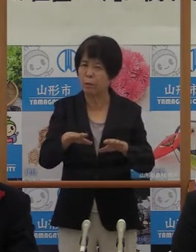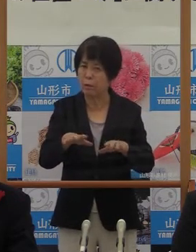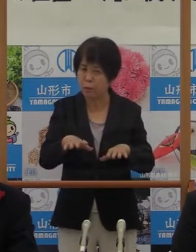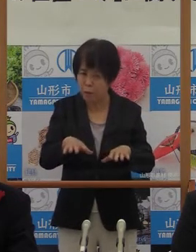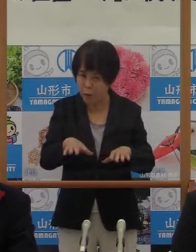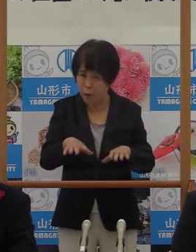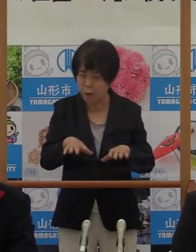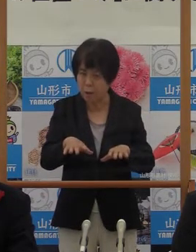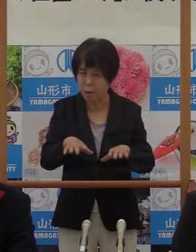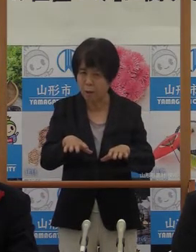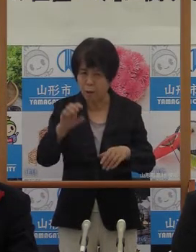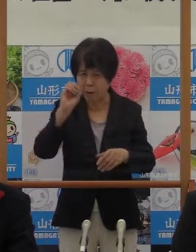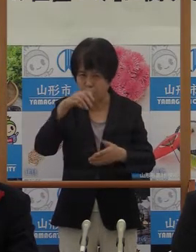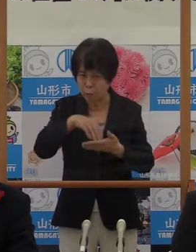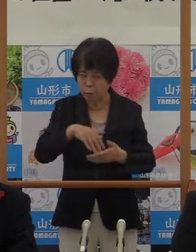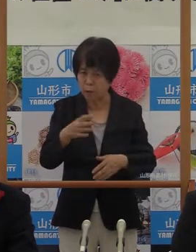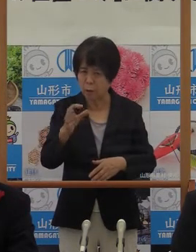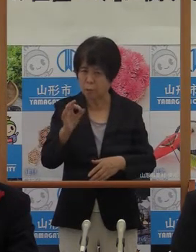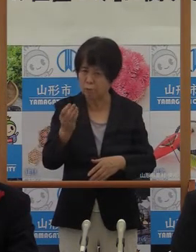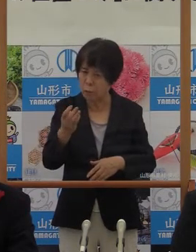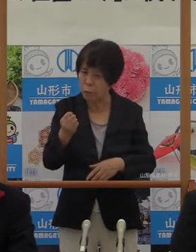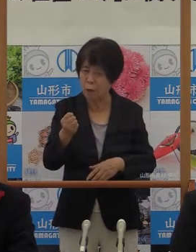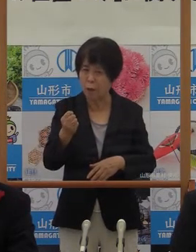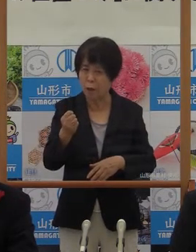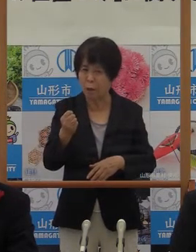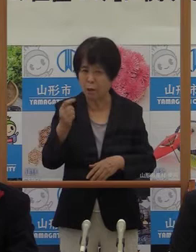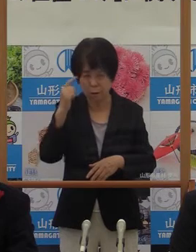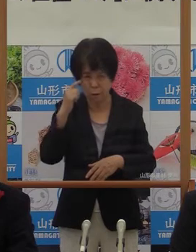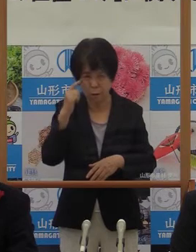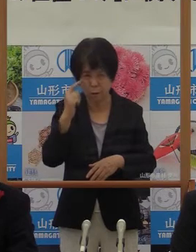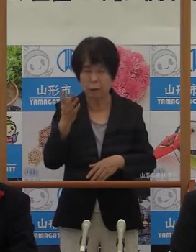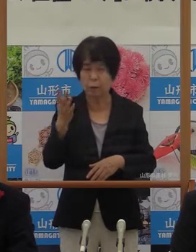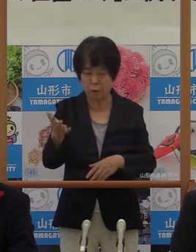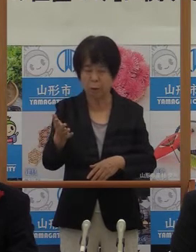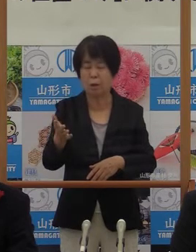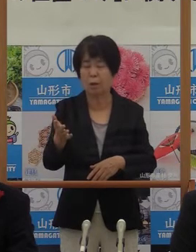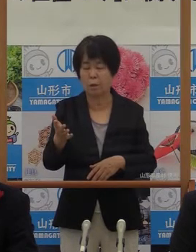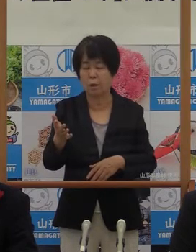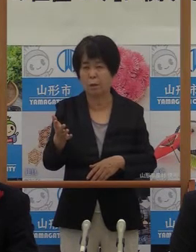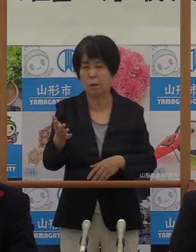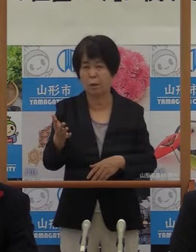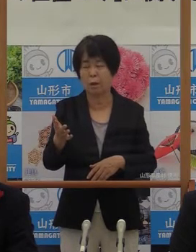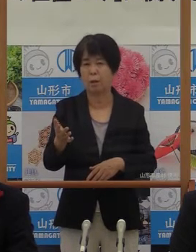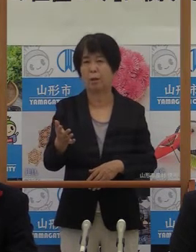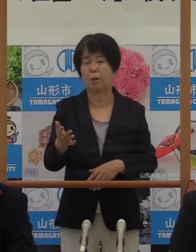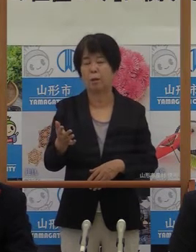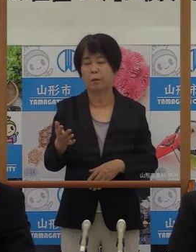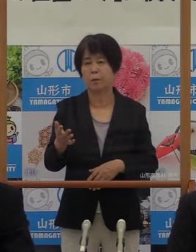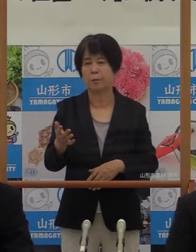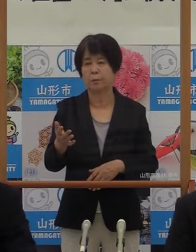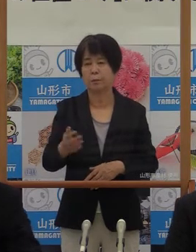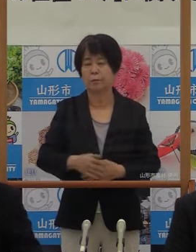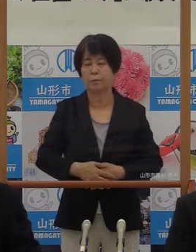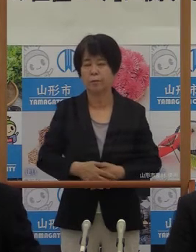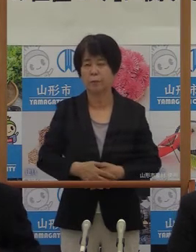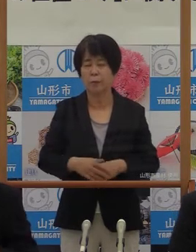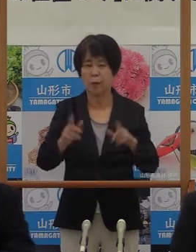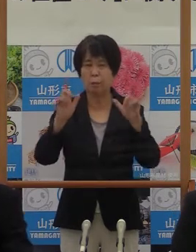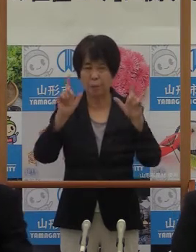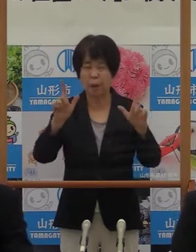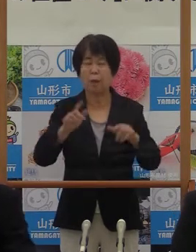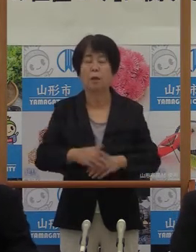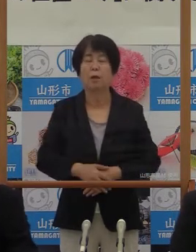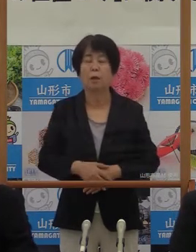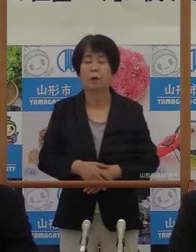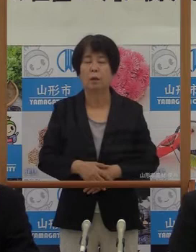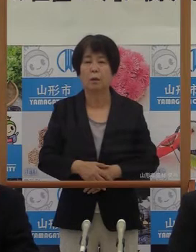の予算を見込んでいるのかということも分かればお伺いしたいと思いました。以上です。 はい、ま